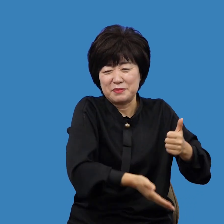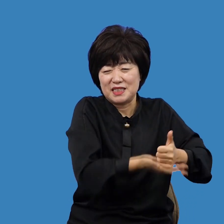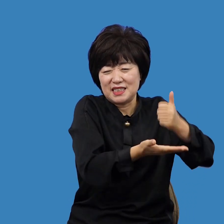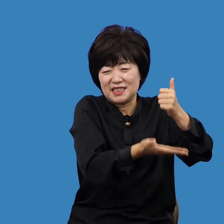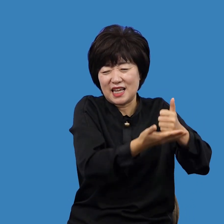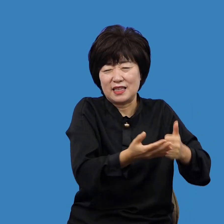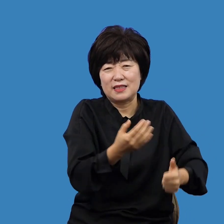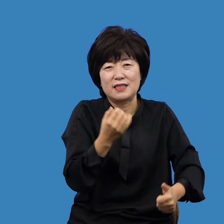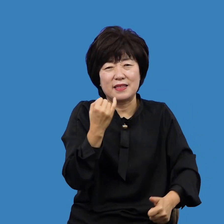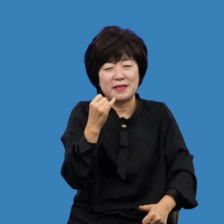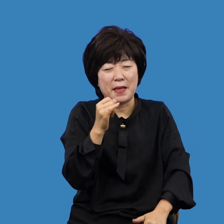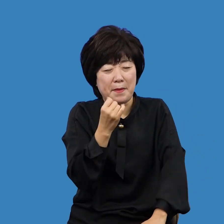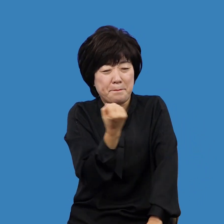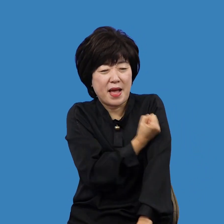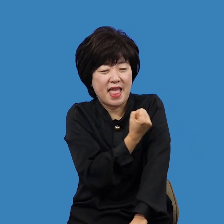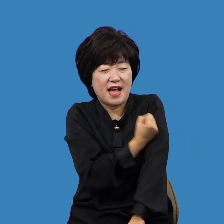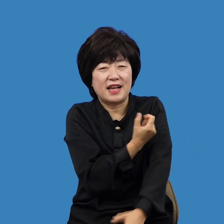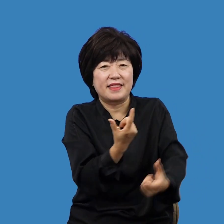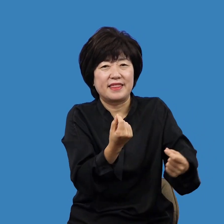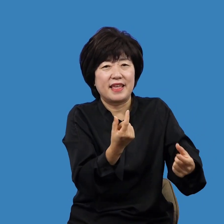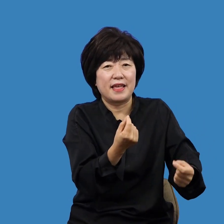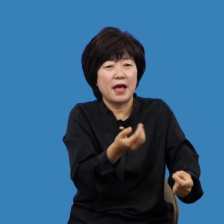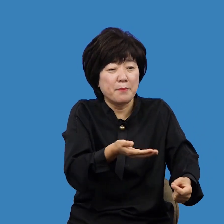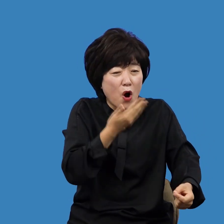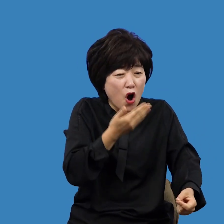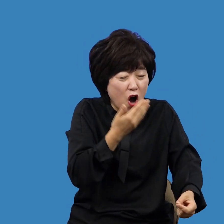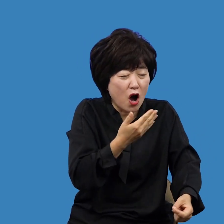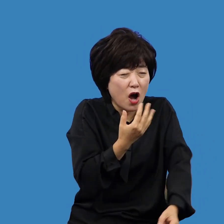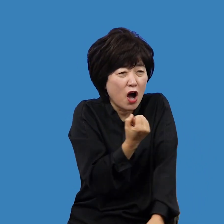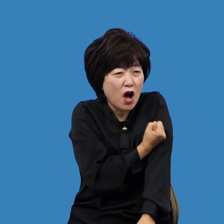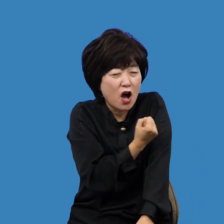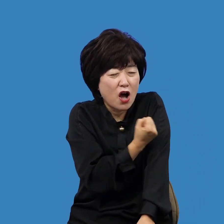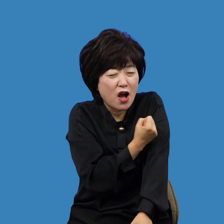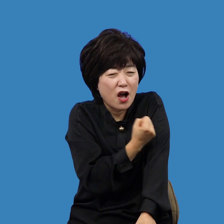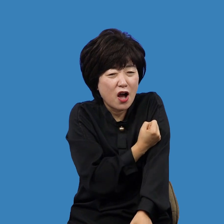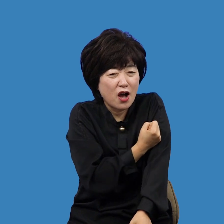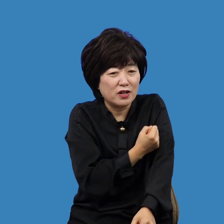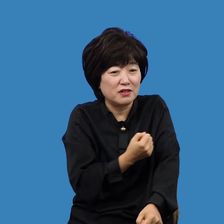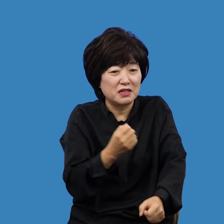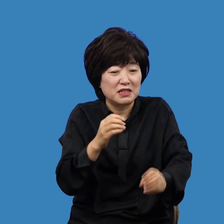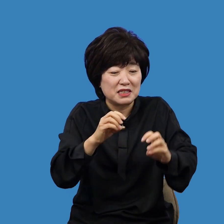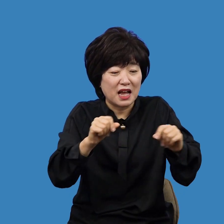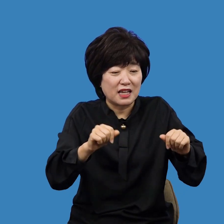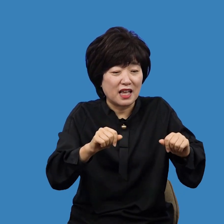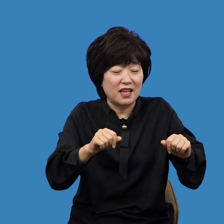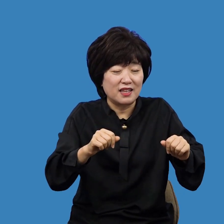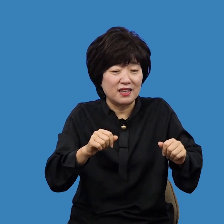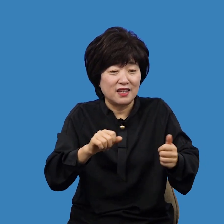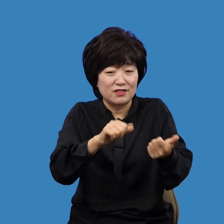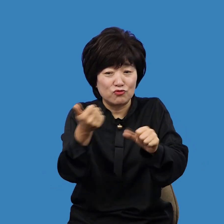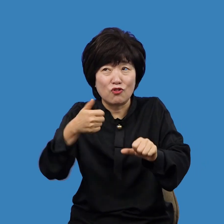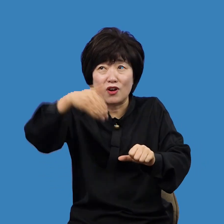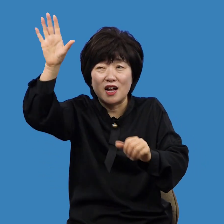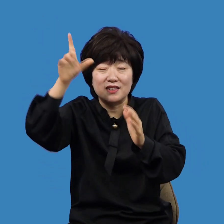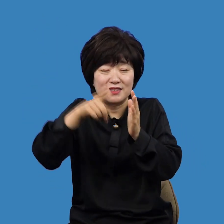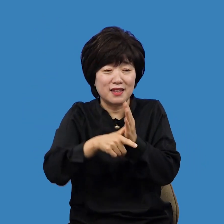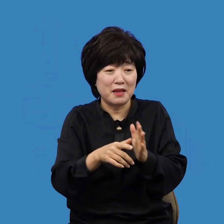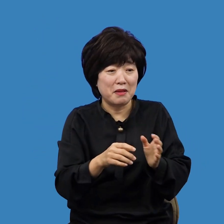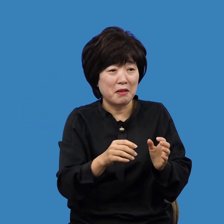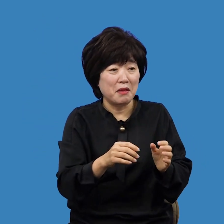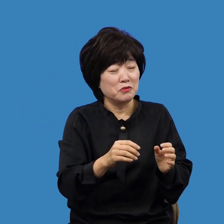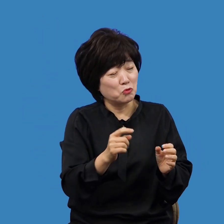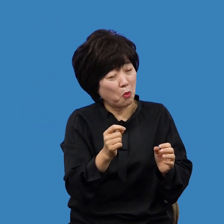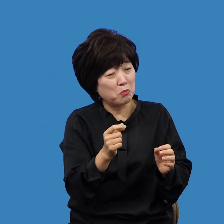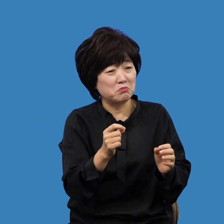거야. 그거 아무리 먹어봐야 그냥 반짝하고 이 땅 떠나는 순간 다 그냥 두고 가야 되는 건데 그냥 반짝하고 끝나는